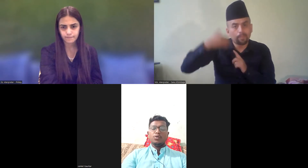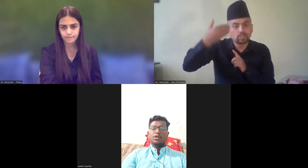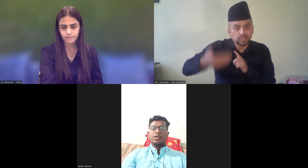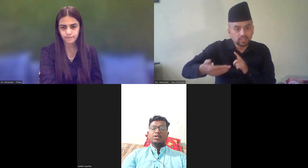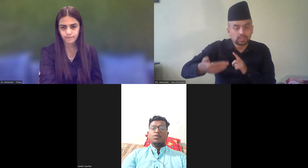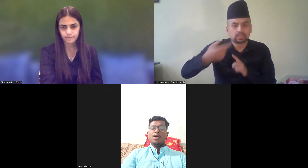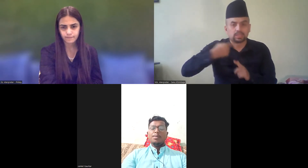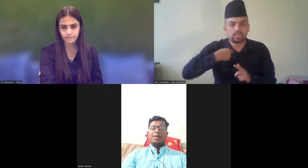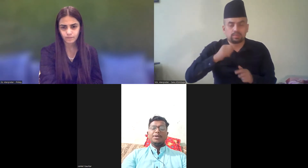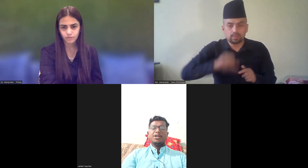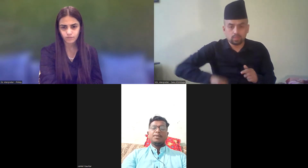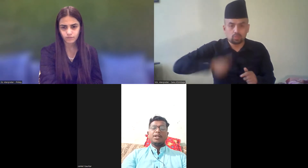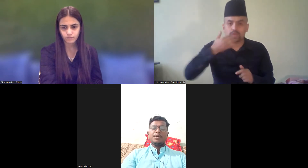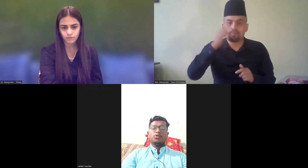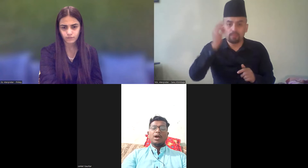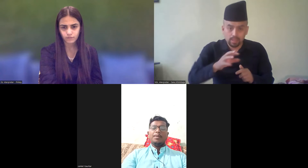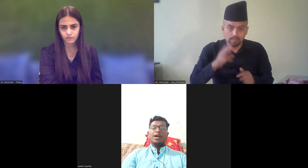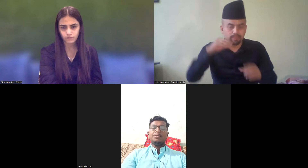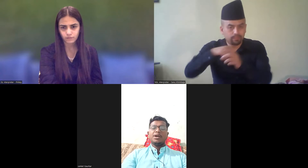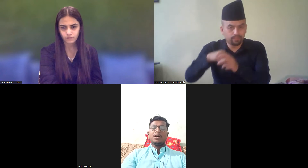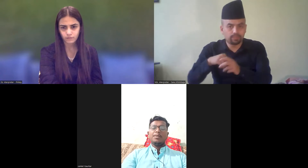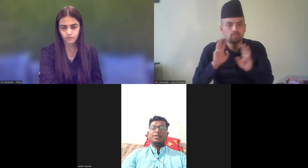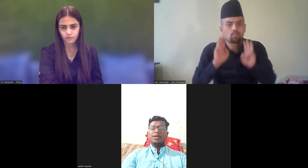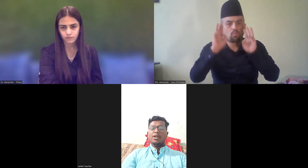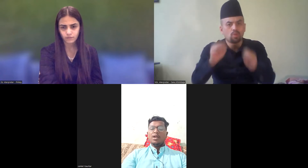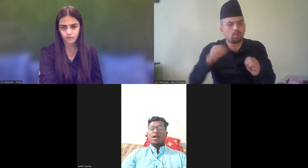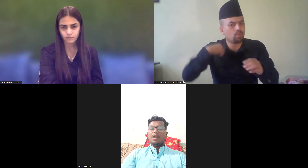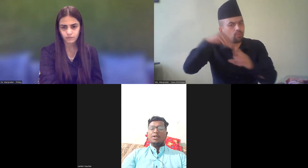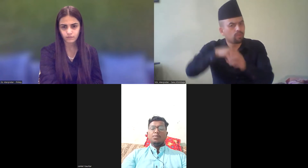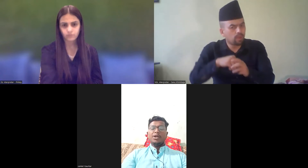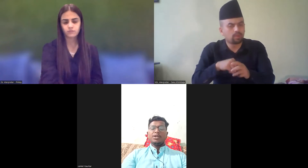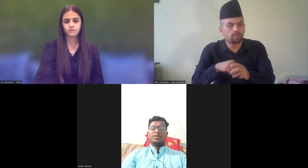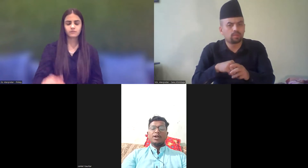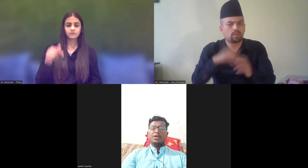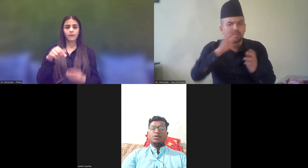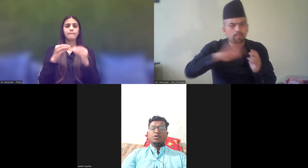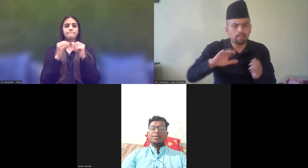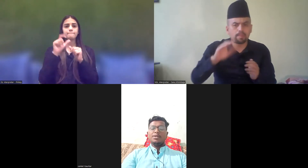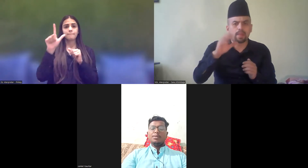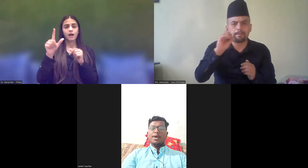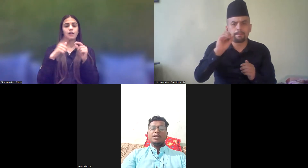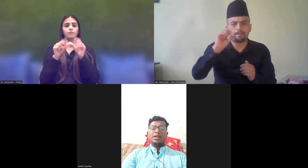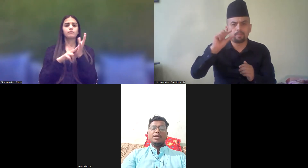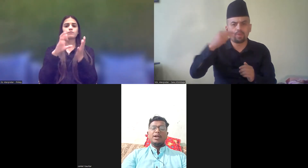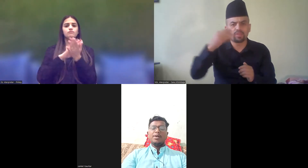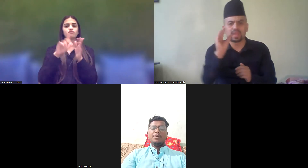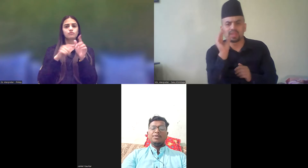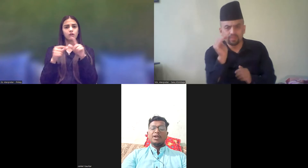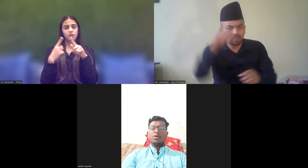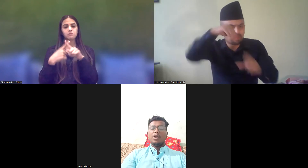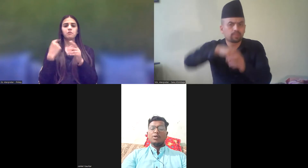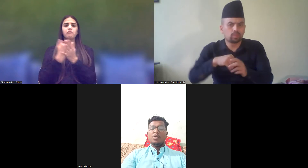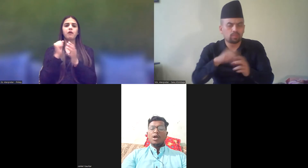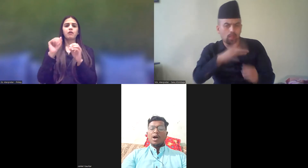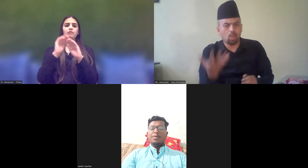नव्हतो. जेव्हा बालपंचायतच्या माध्यमातून आम्हाला आमच्या हक्काबद्दल आणि मुलांच्या सरकारी योजनाबद्दल माहिती झाली, यावर आम्ही विचार